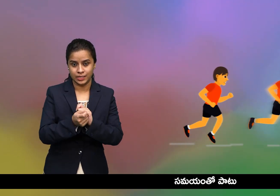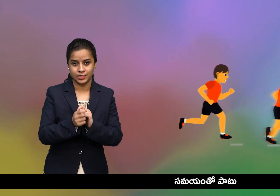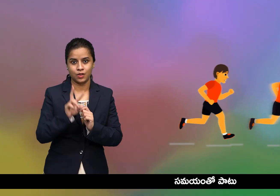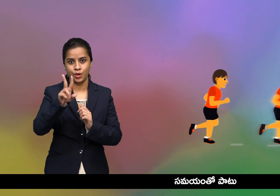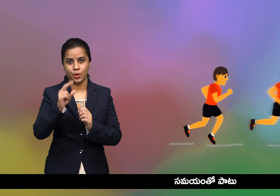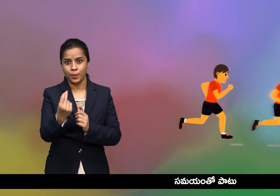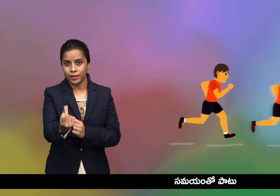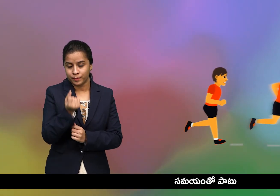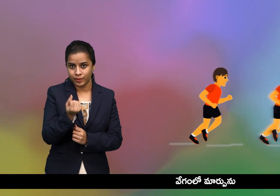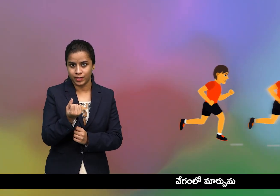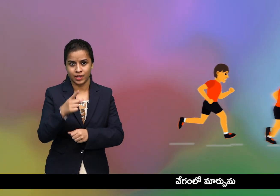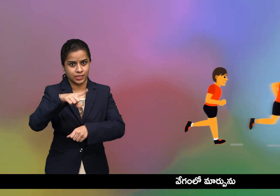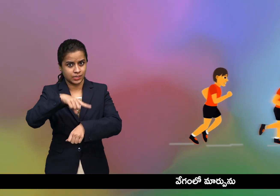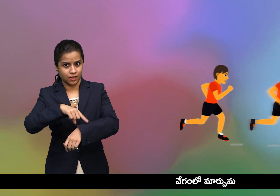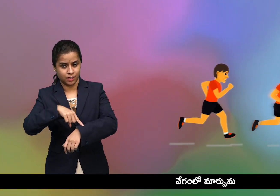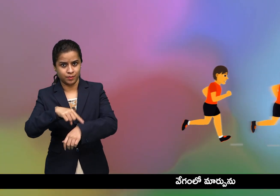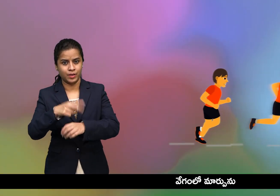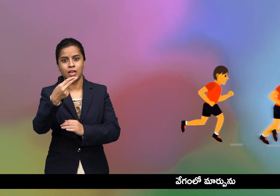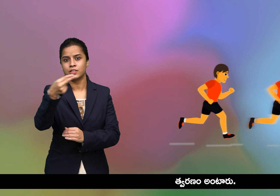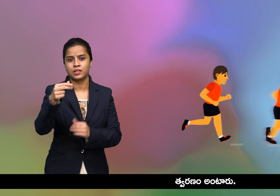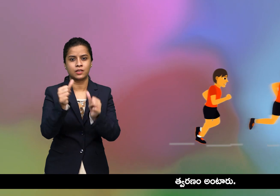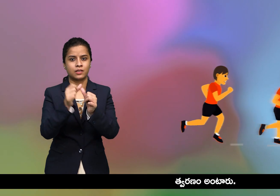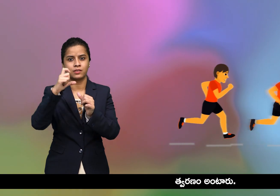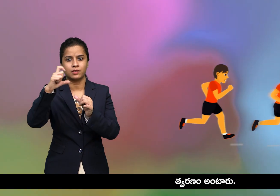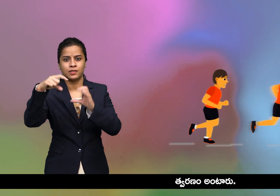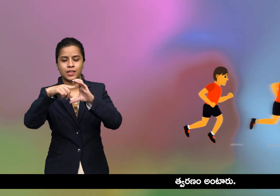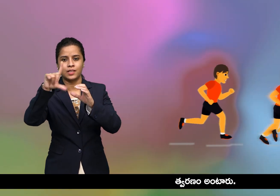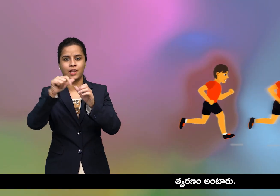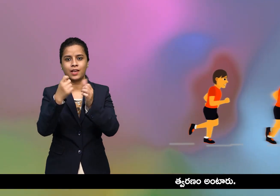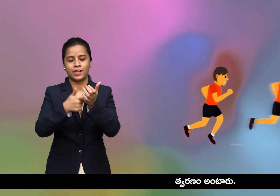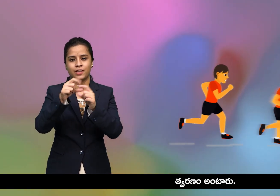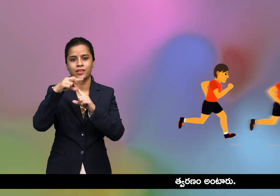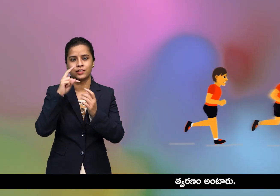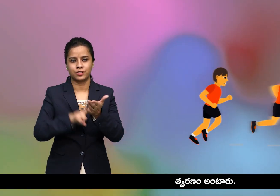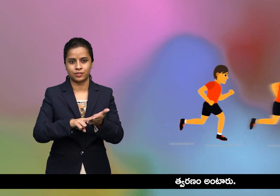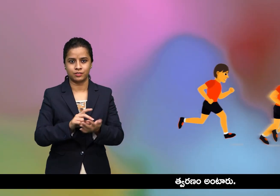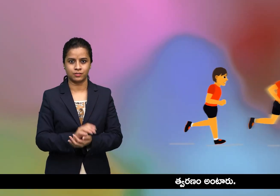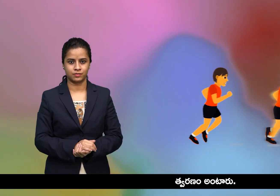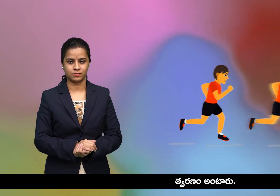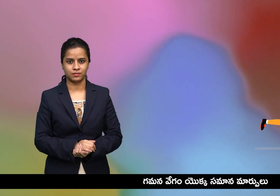సమయంతో పాటు వేగంలో మార్పును త్వరణం అంటారు.